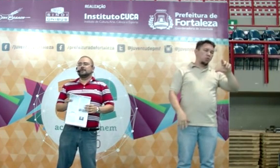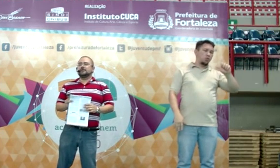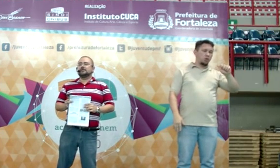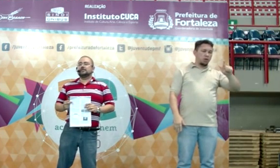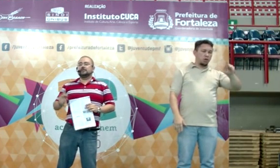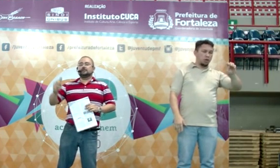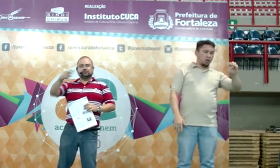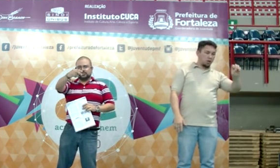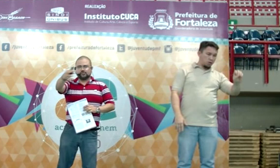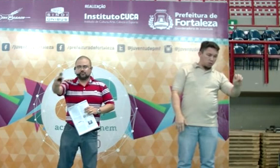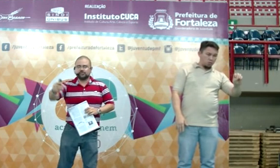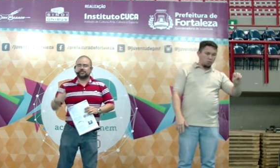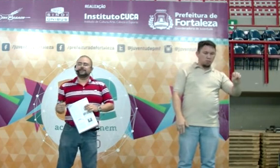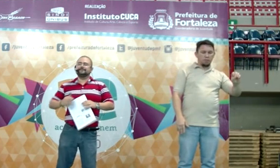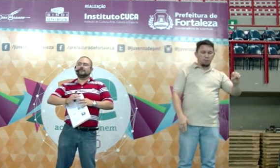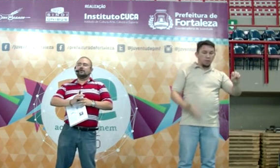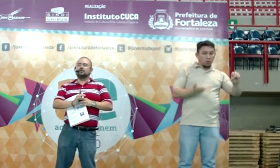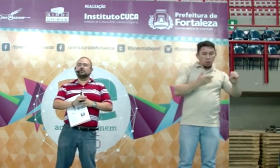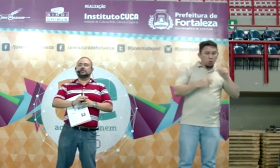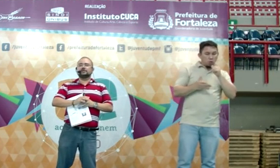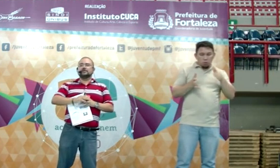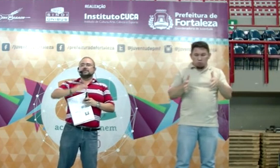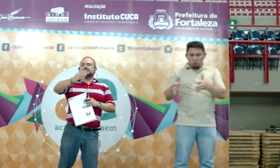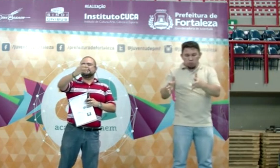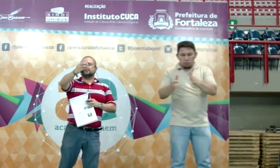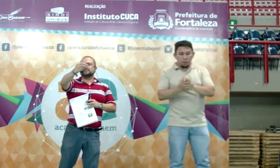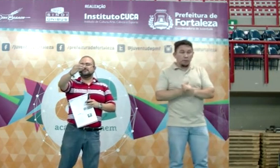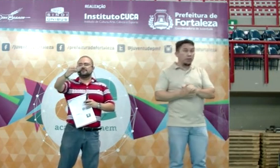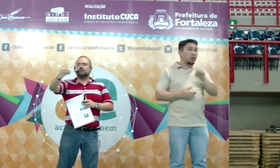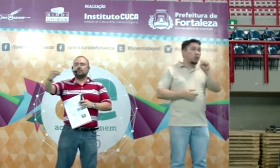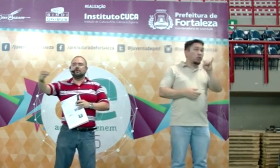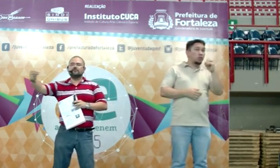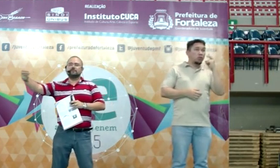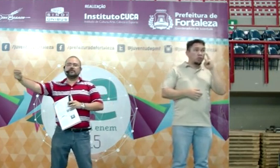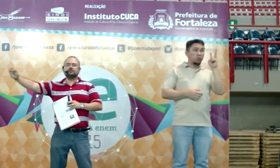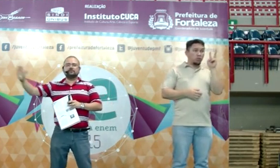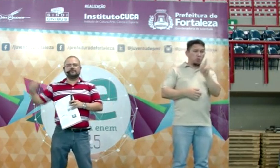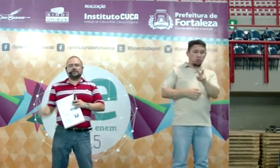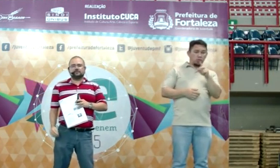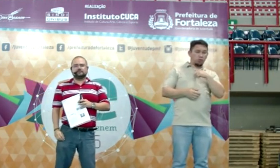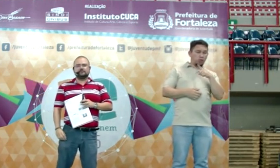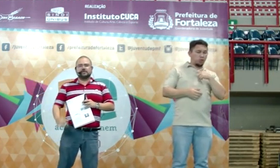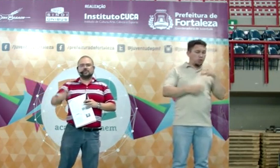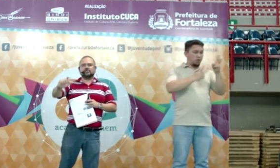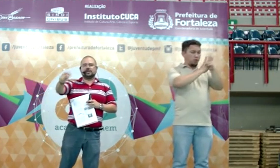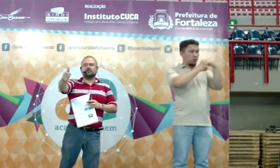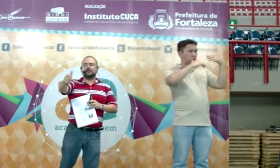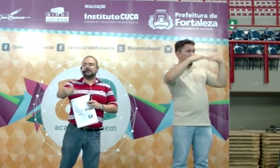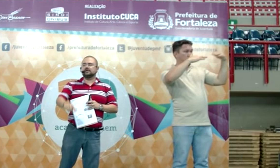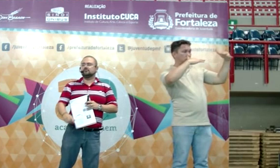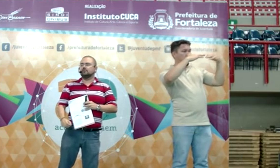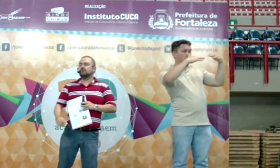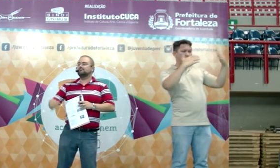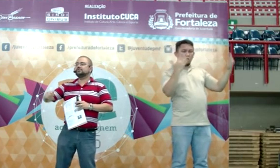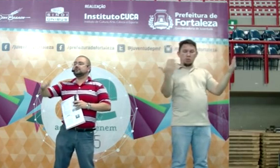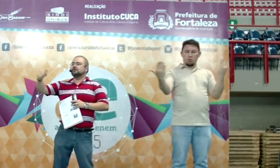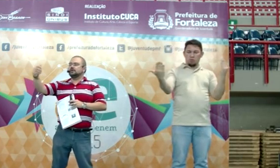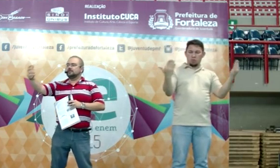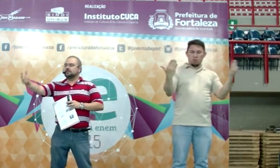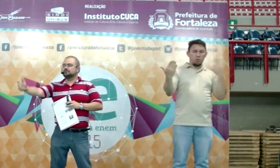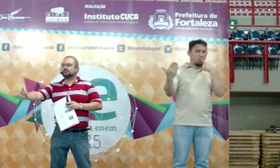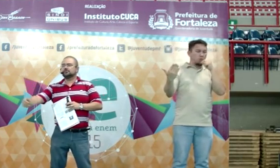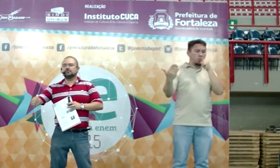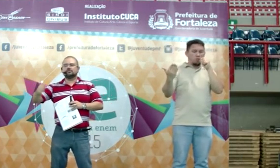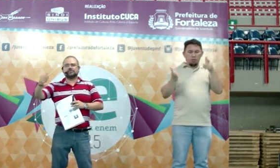parada. E os açudes, Outra, se você vê o movimento do vento, ele está comparando com